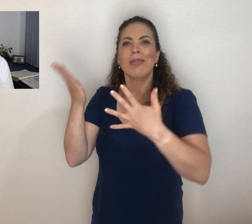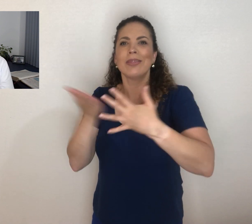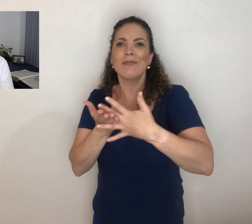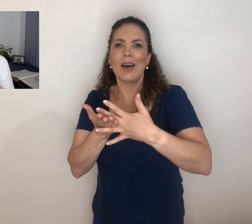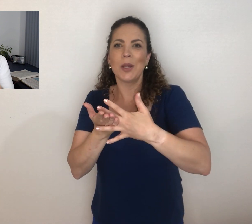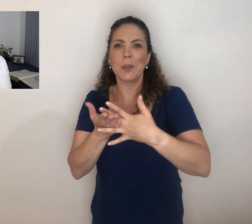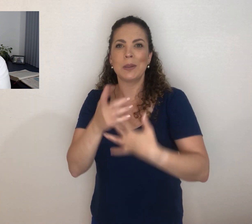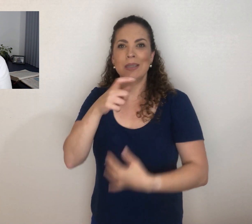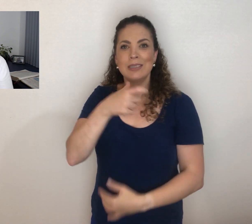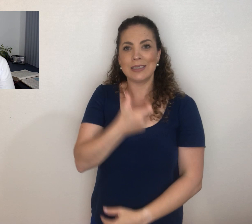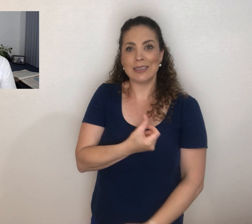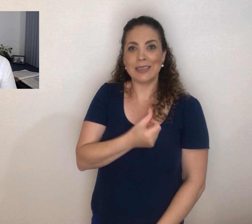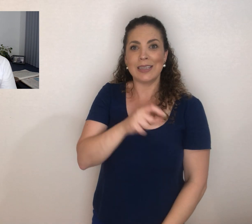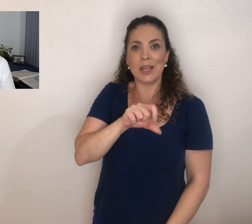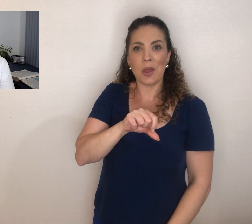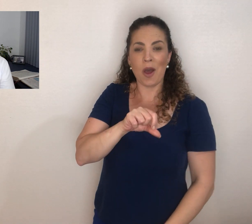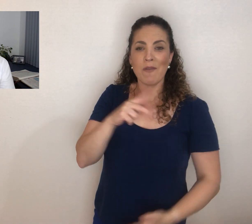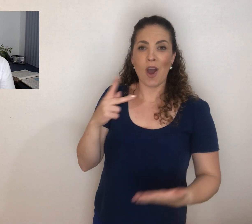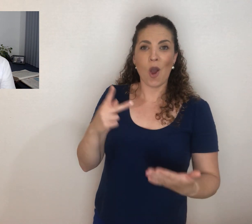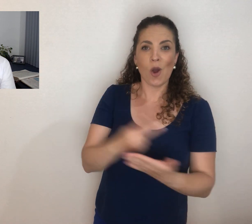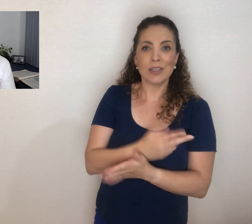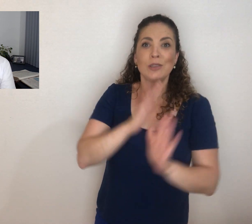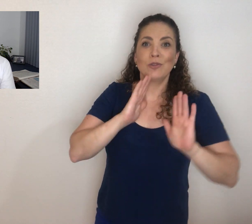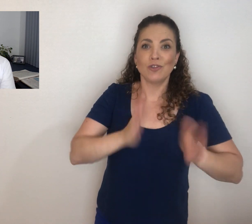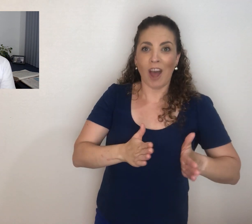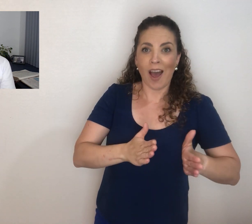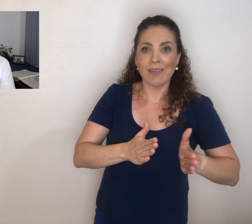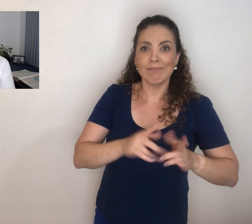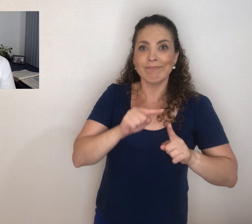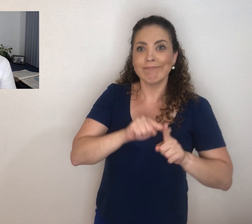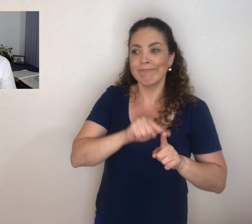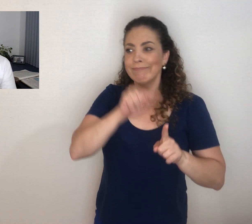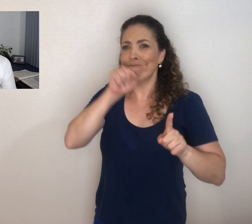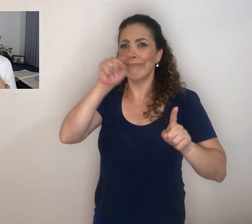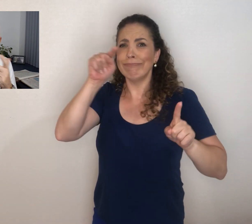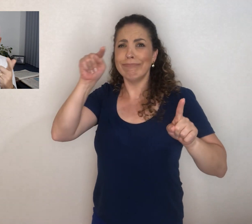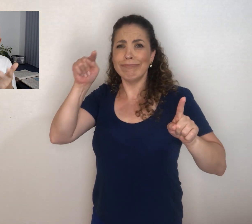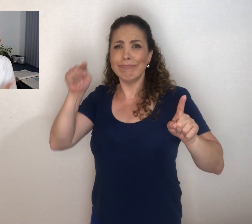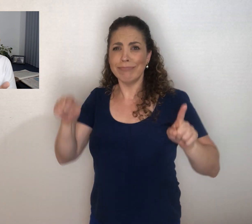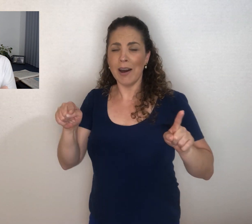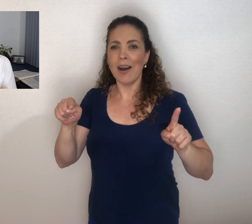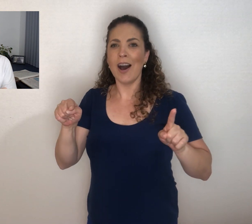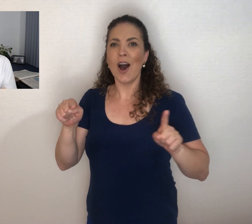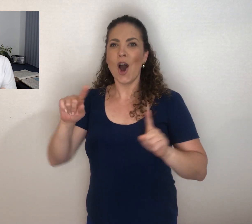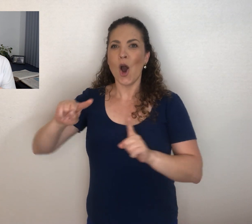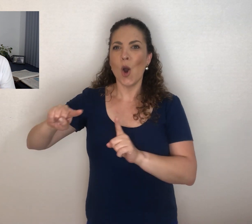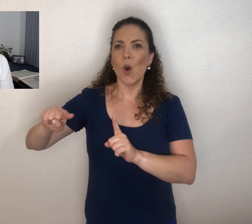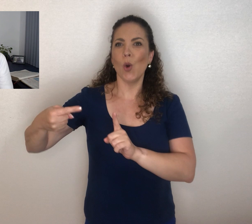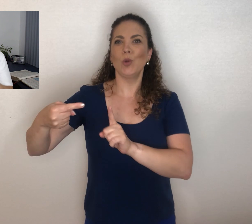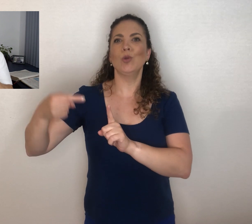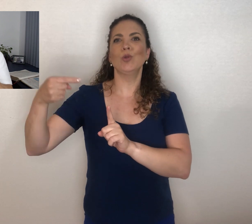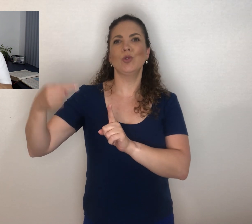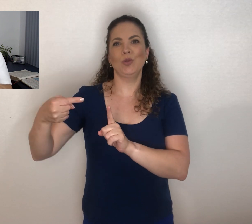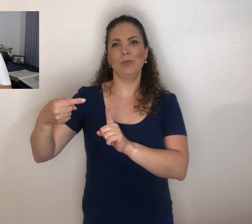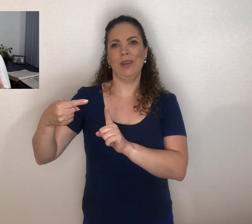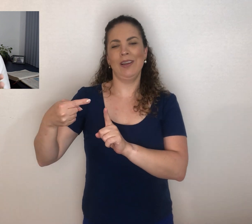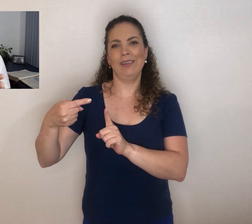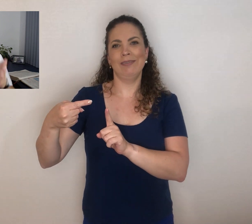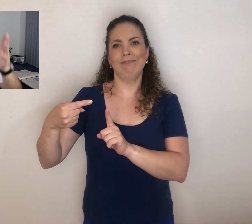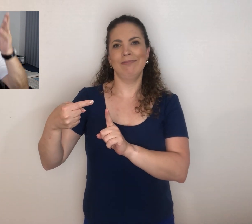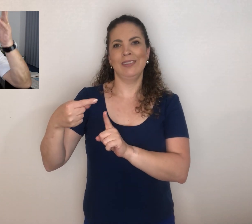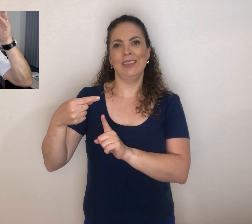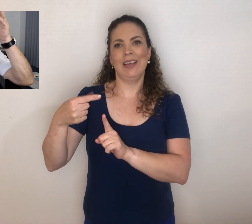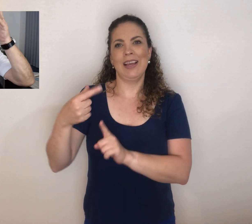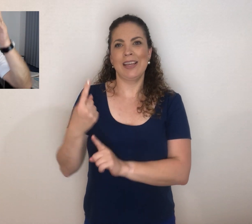salto que nós chamamos de efeito montanha, né? É nestes anos, desses